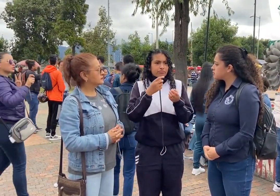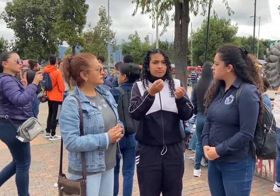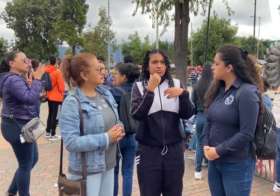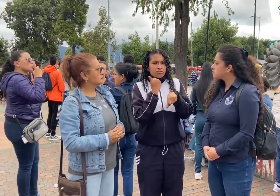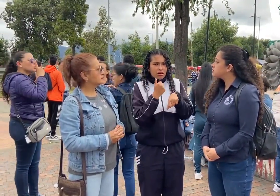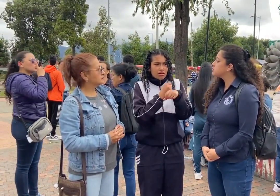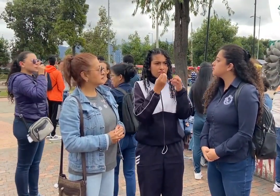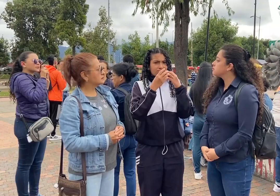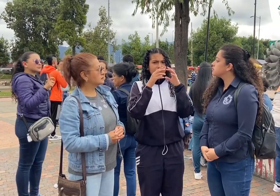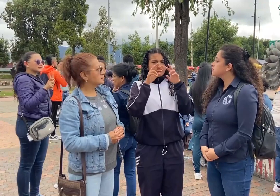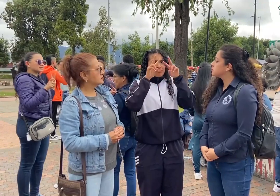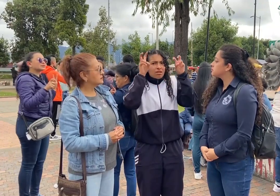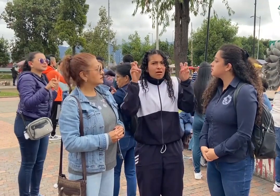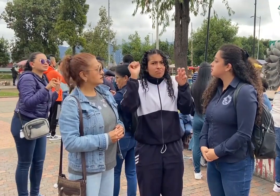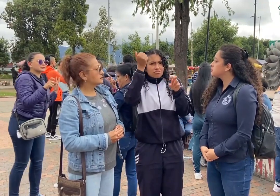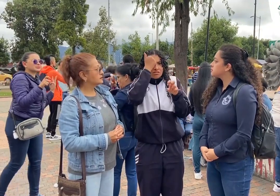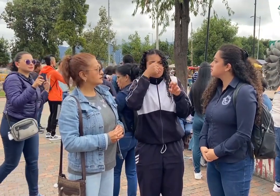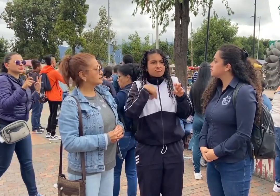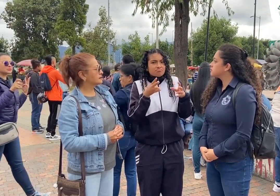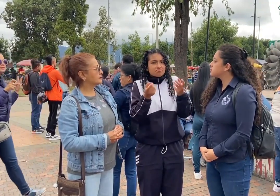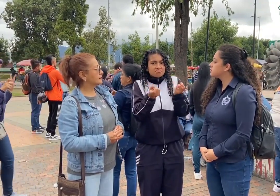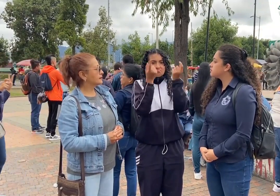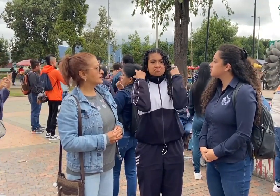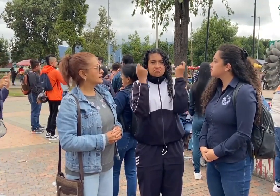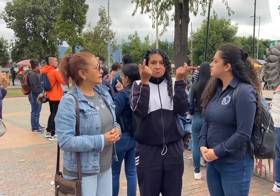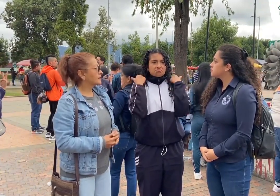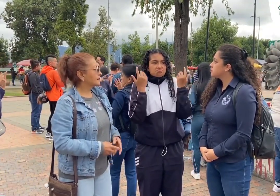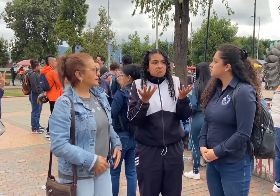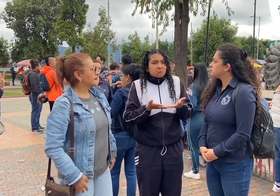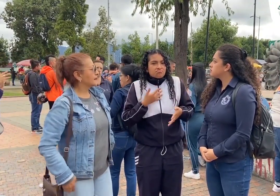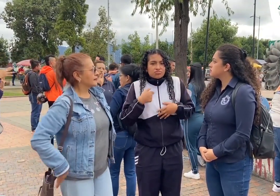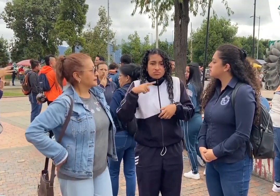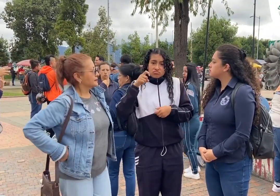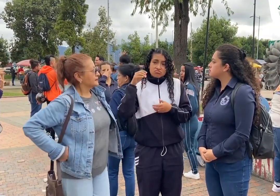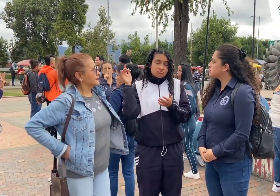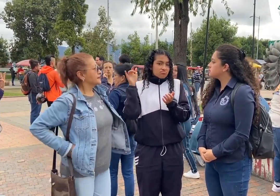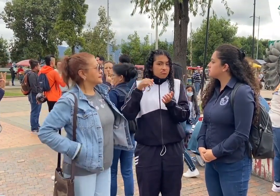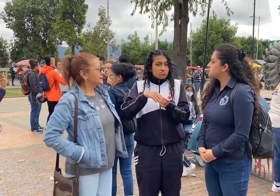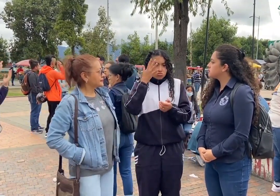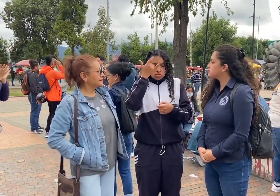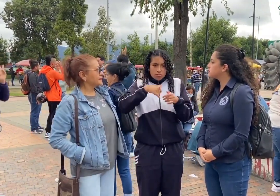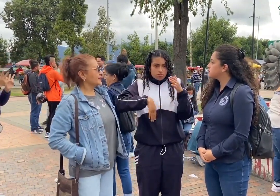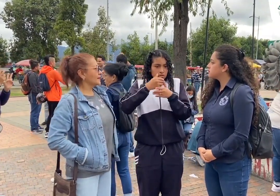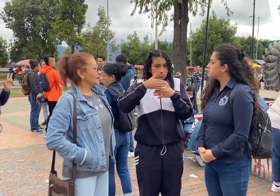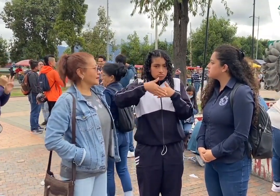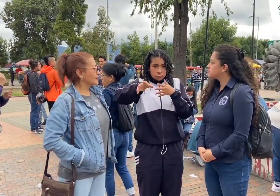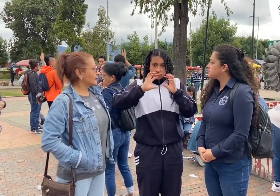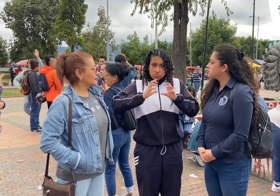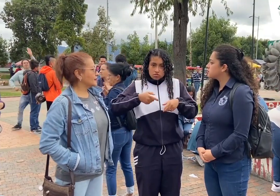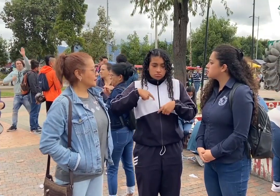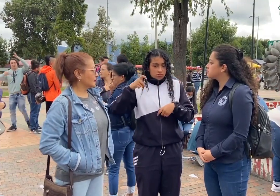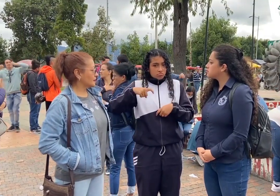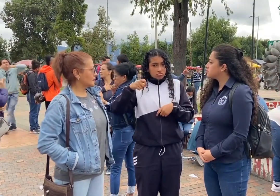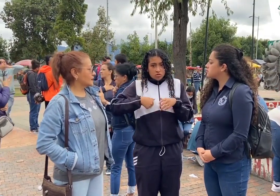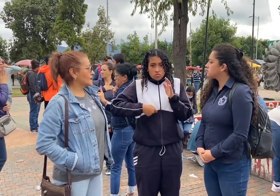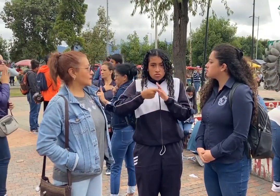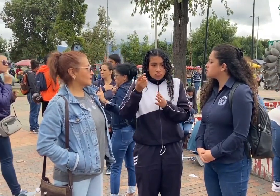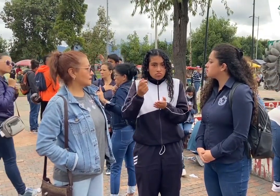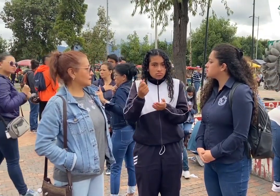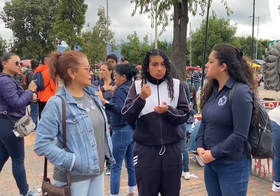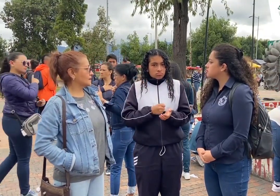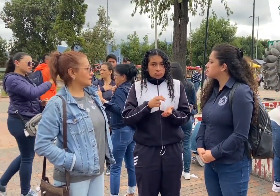nosotros nos quedamos esperando, vamos a clases pero nos ponen tareas de temas que no entendemos porque no tenemos la mediación